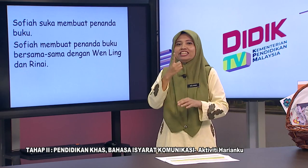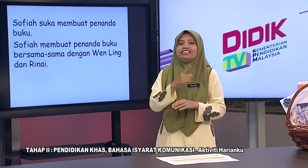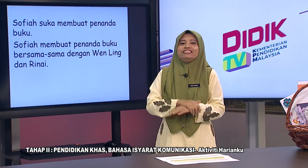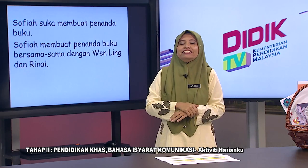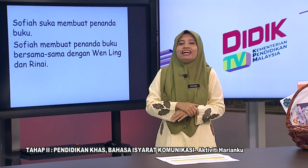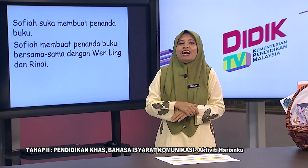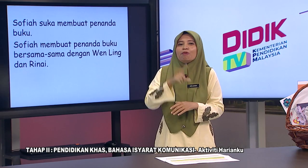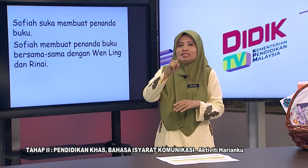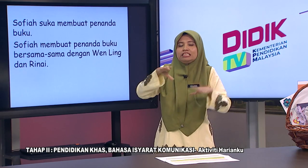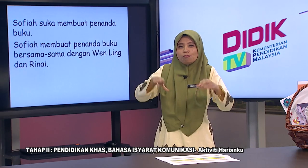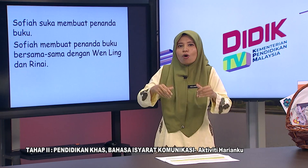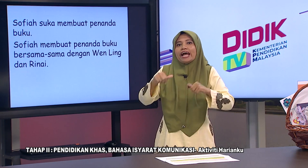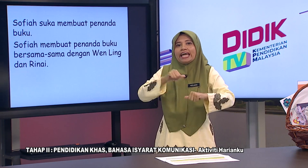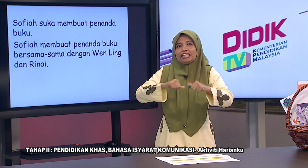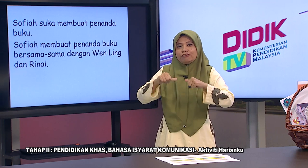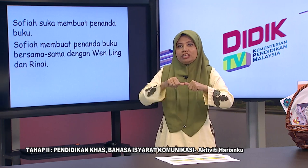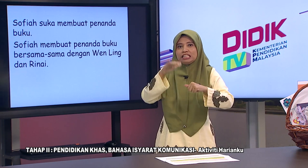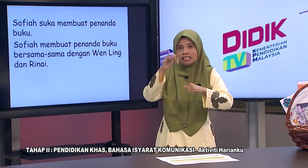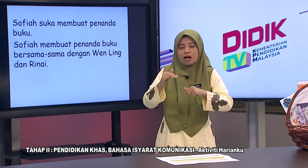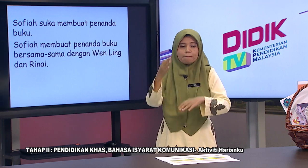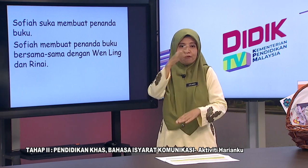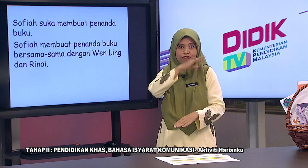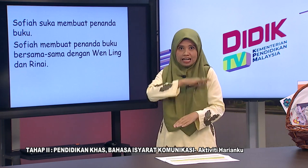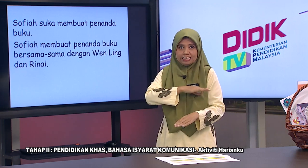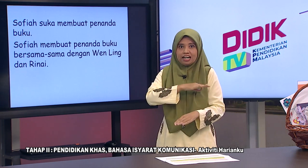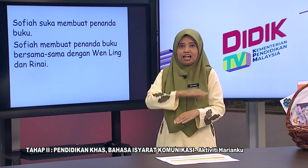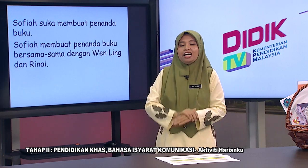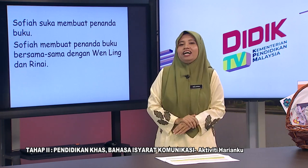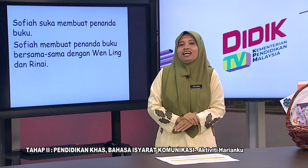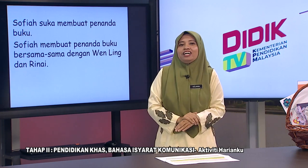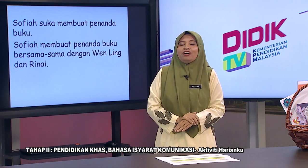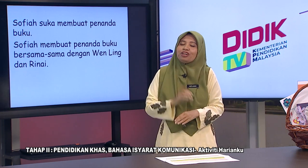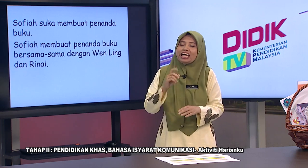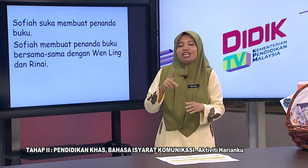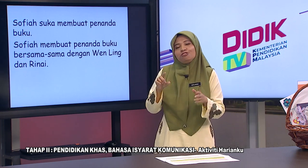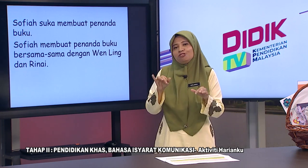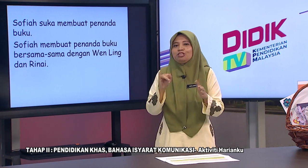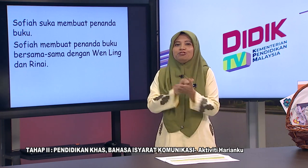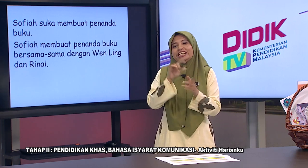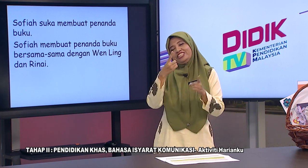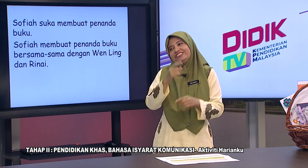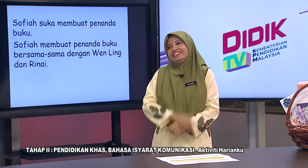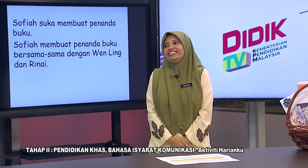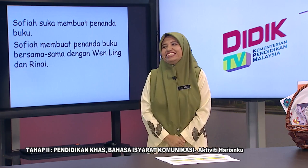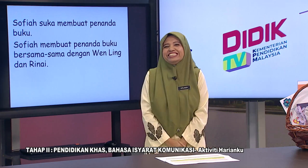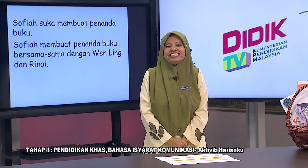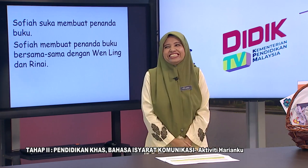tidur saja. Mesti buat aktiviti yang berfaedah. Okey. Itu